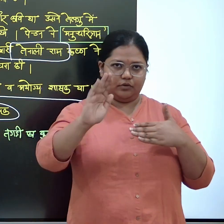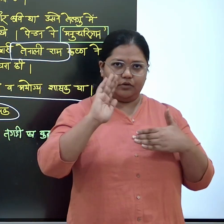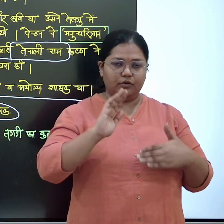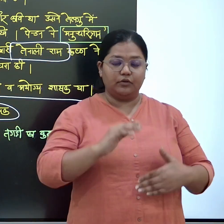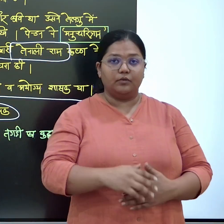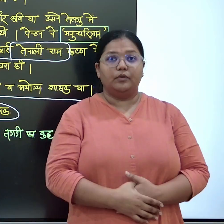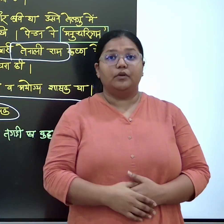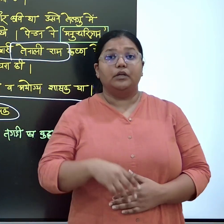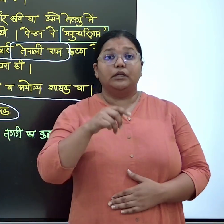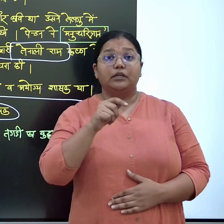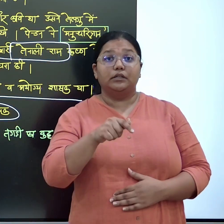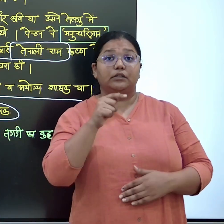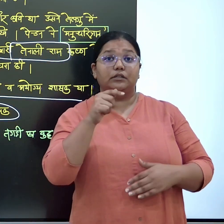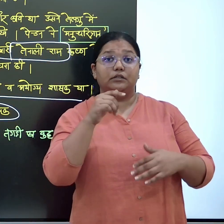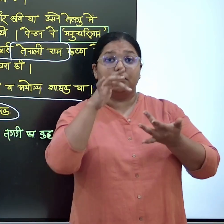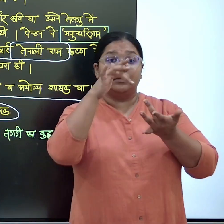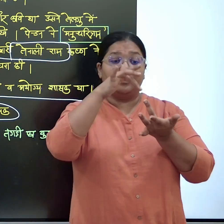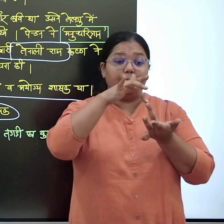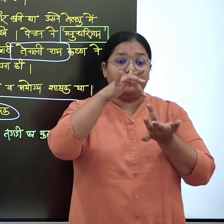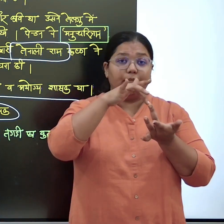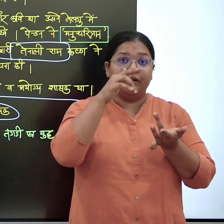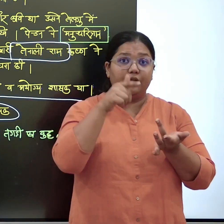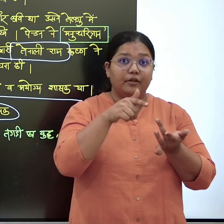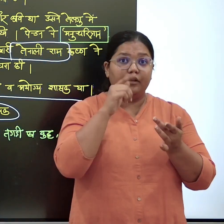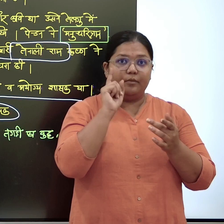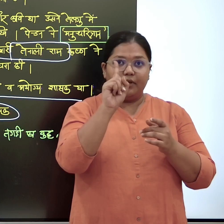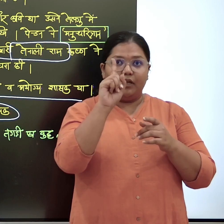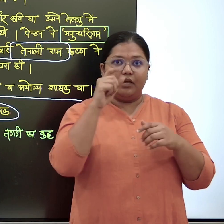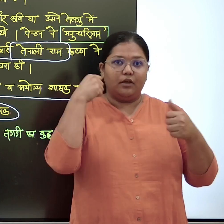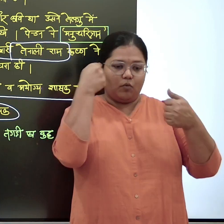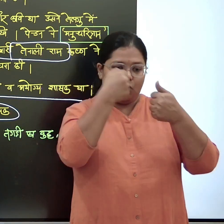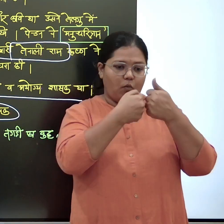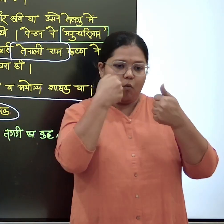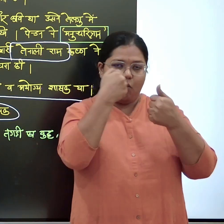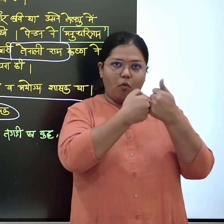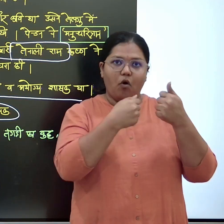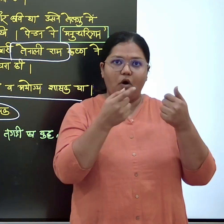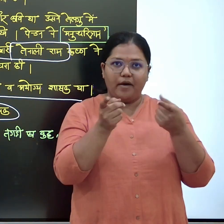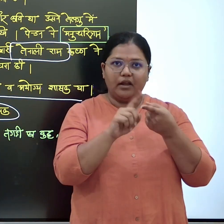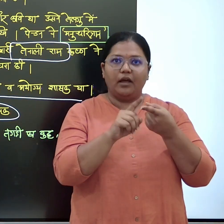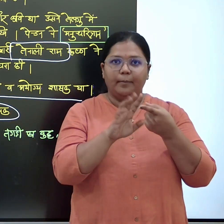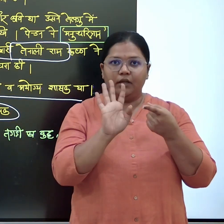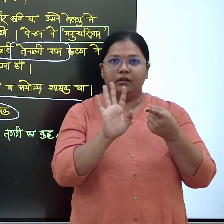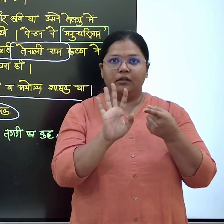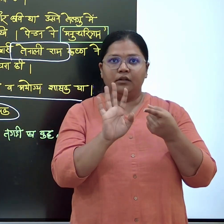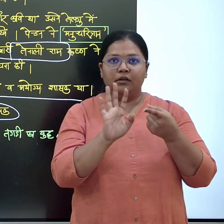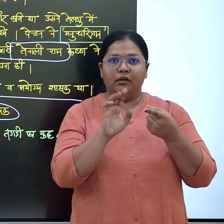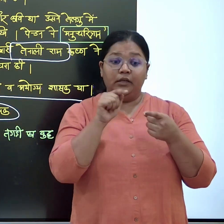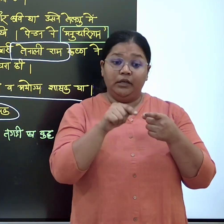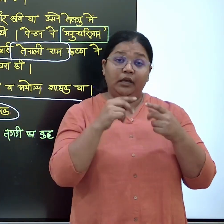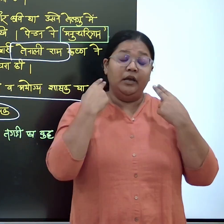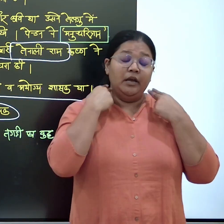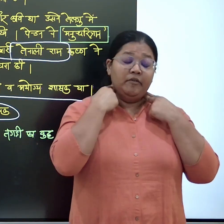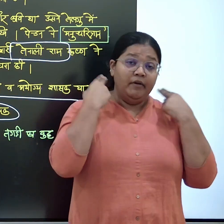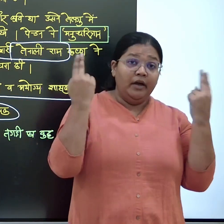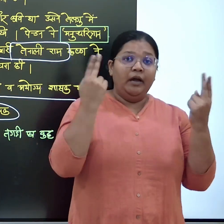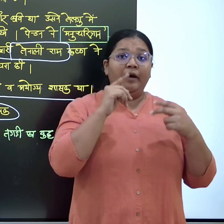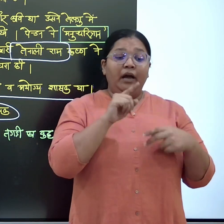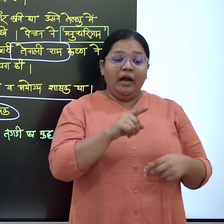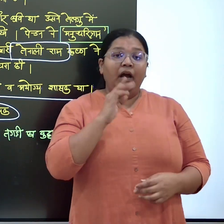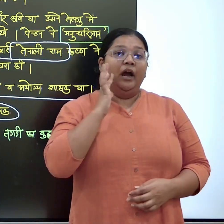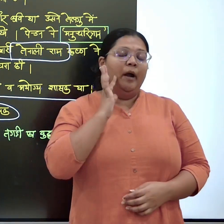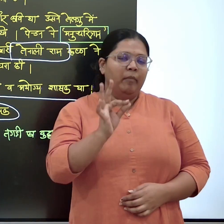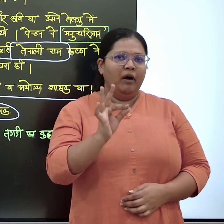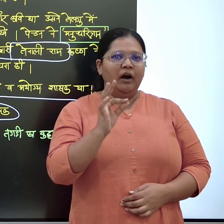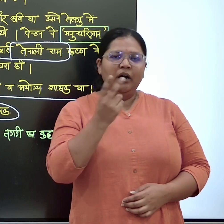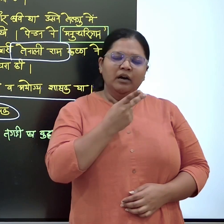था, उस युद्ध के बारे में हमको लिखना है, ठीक है। ये युद्ध जो हुआ था 1565 में हुआ था, ठीक